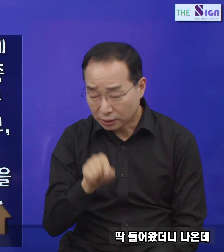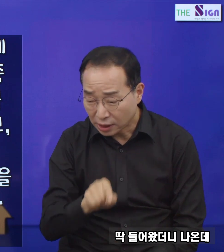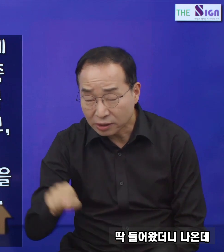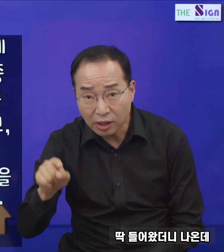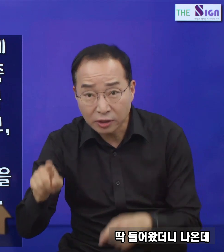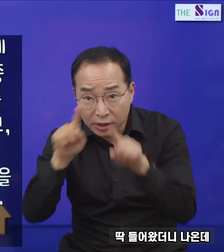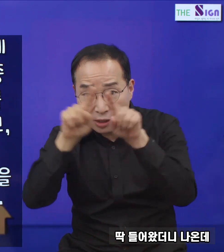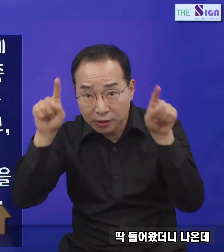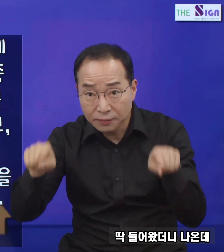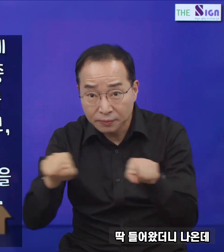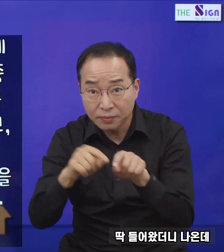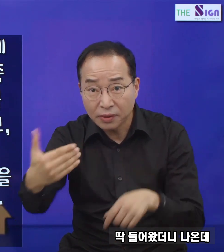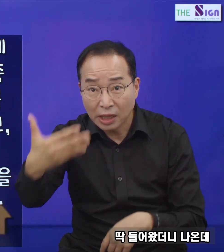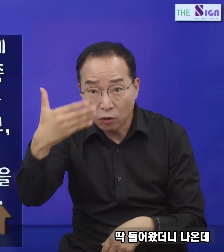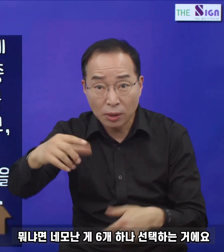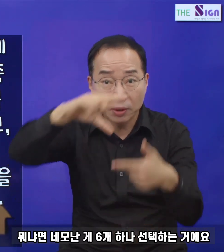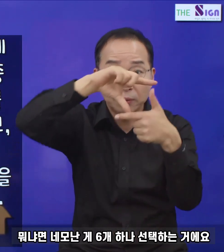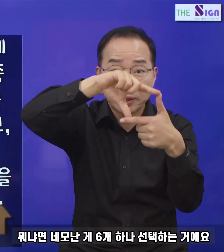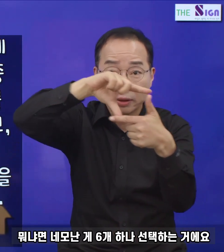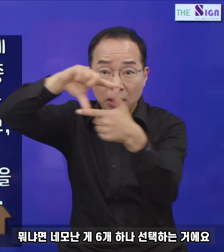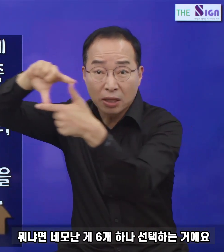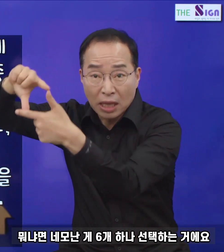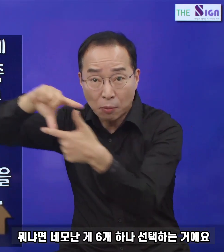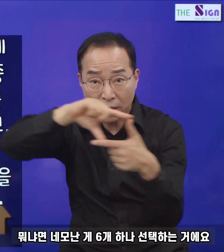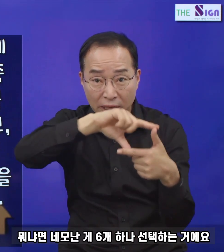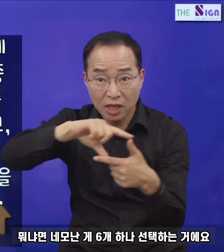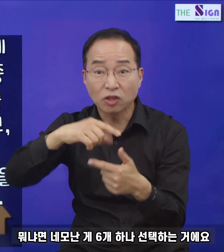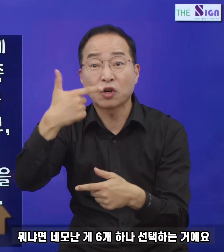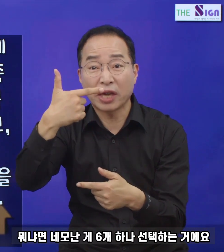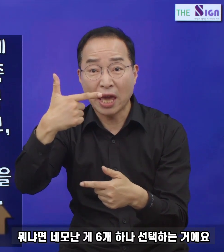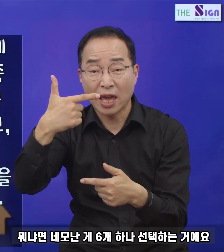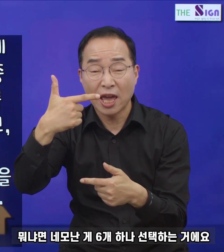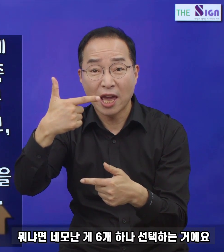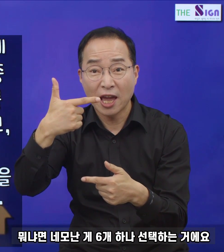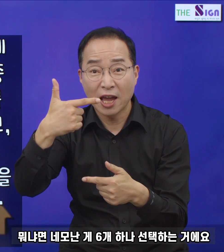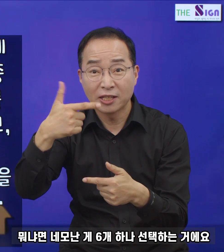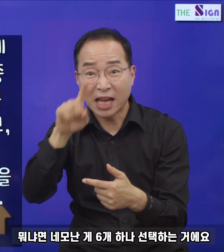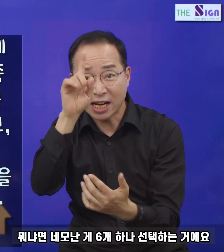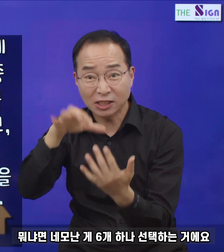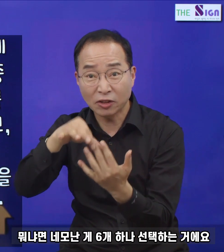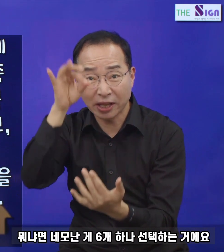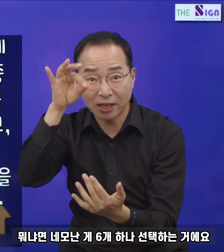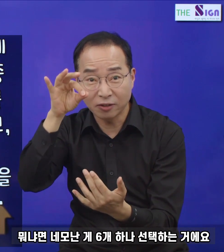딱 들어왔더니 나오는 게 뭐냐면 네모난 게 6개. 그래서 하나 선택하는 거예요.